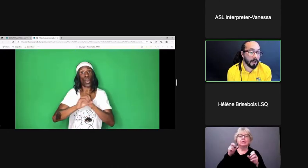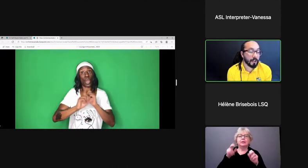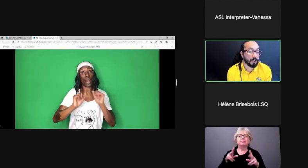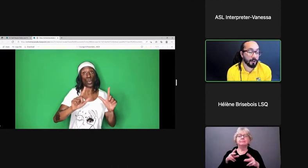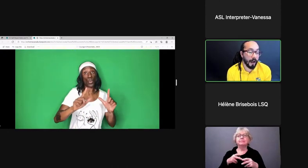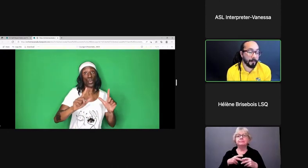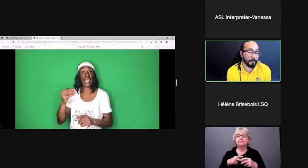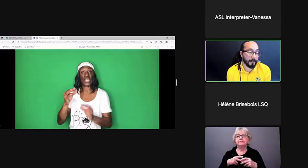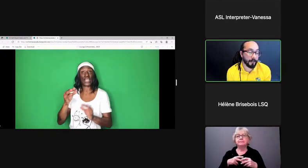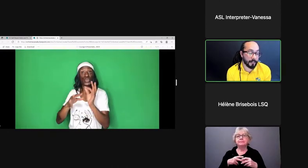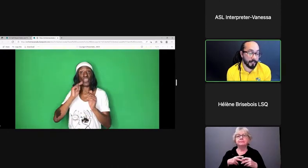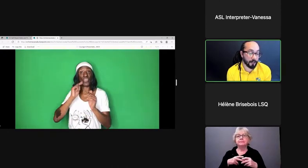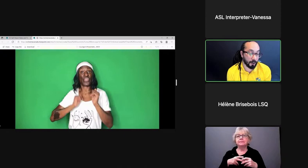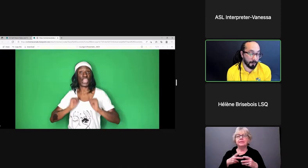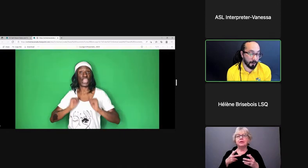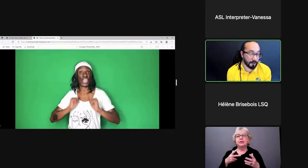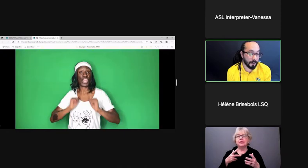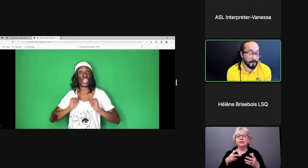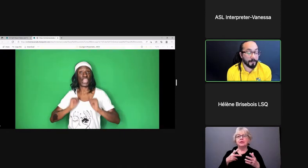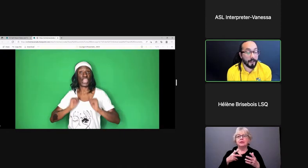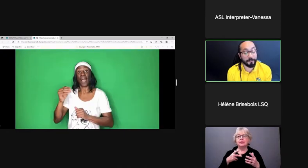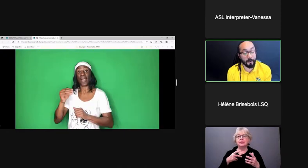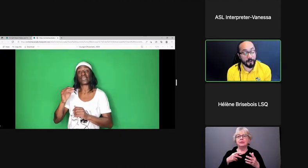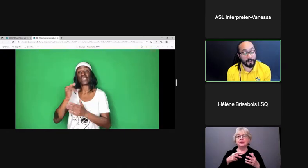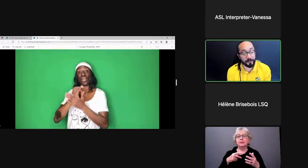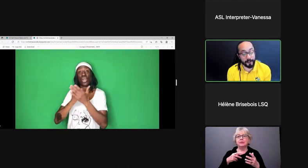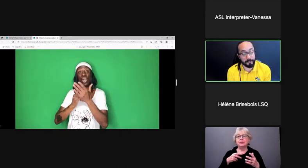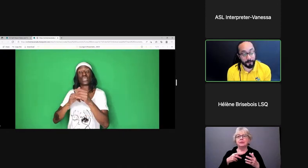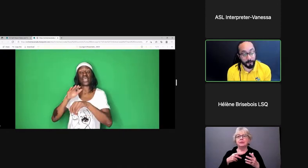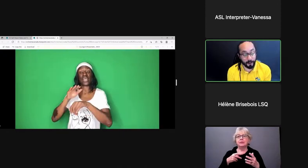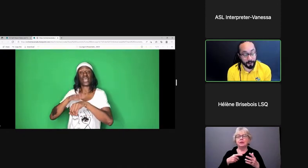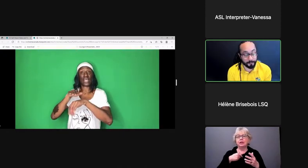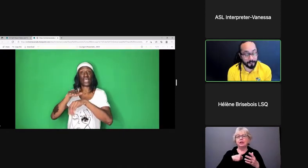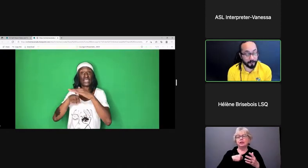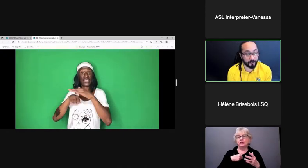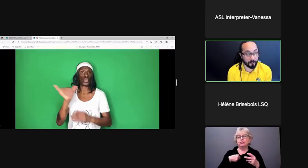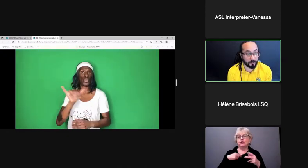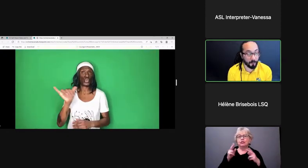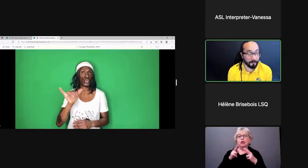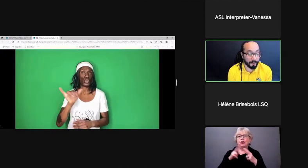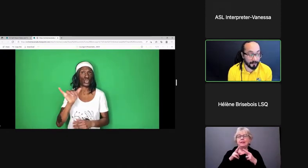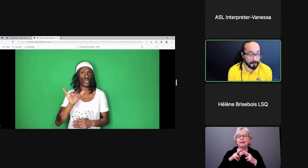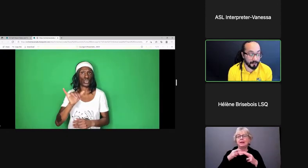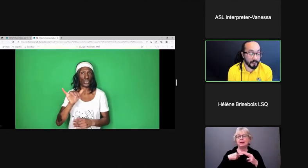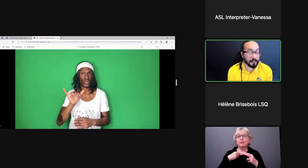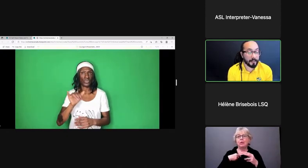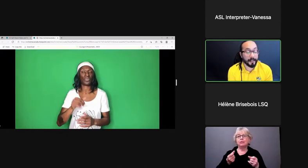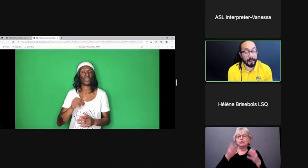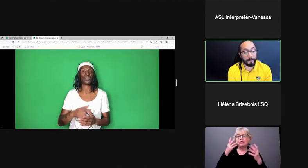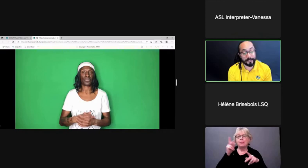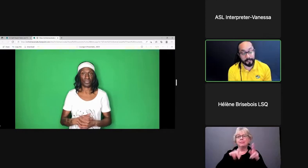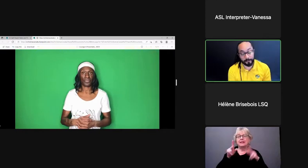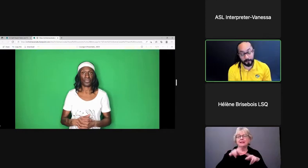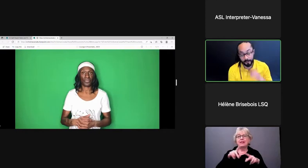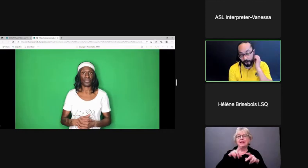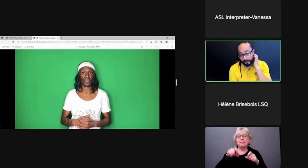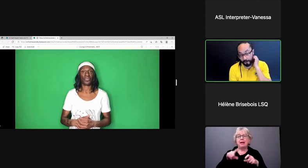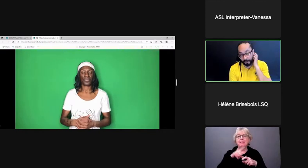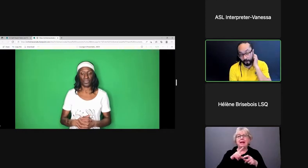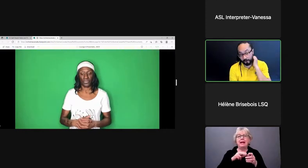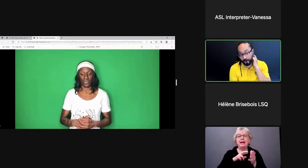Alors, je connais plusieurs personnes de référence pour ce qui est de ces